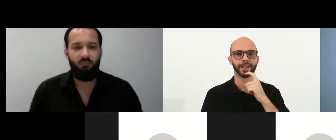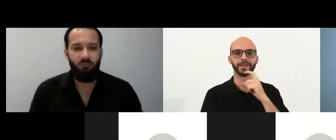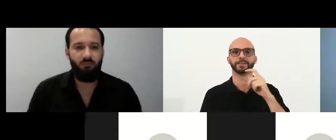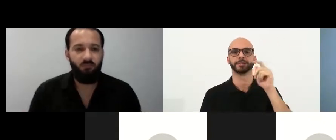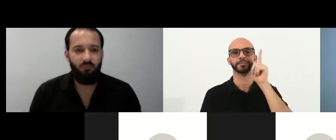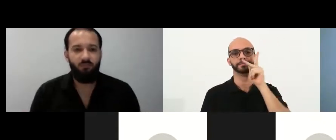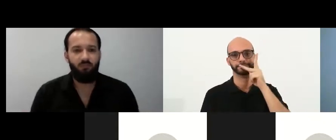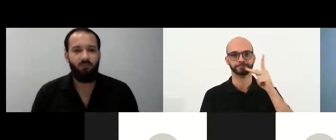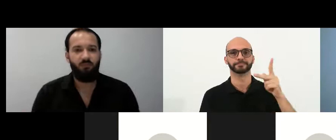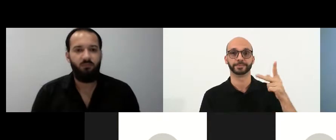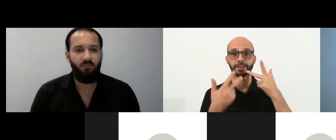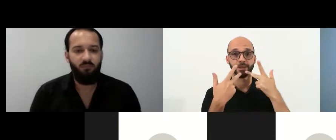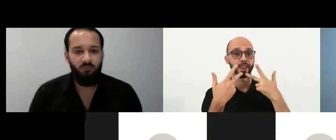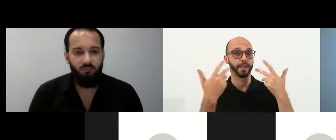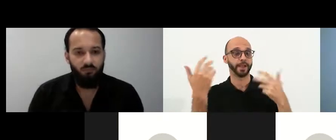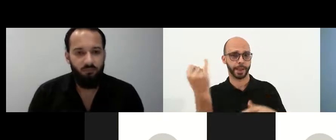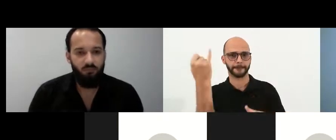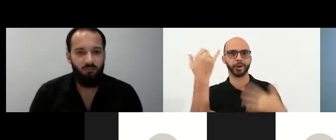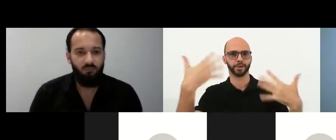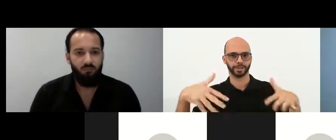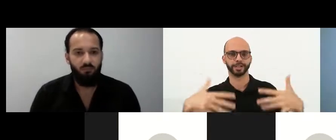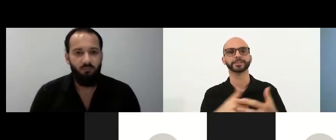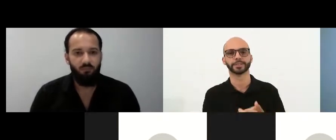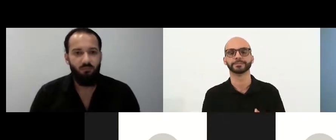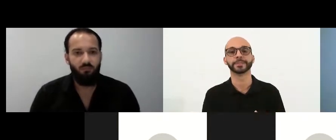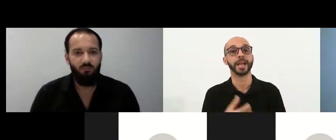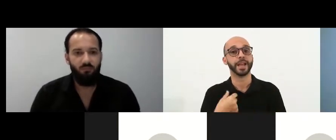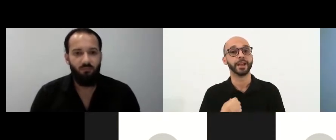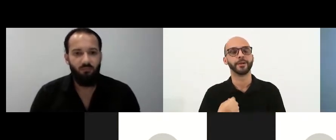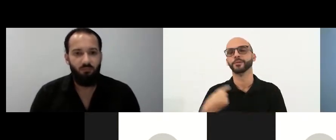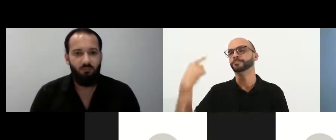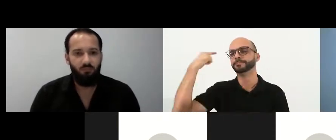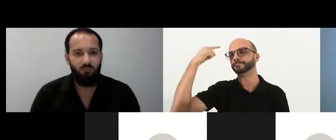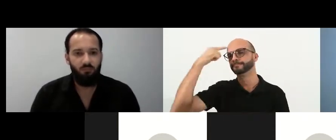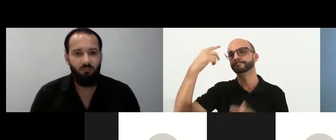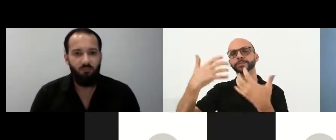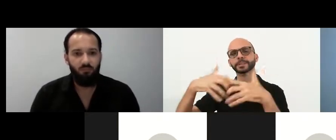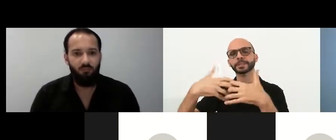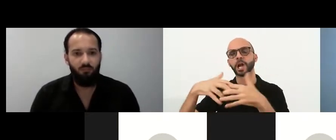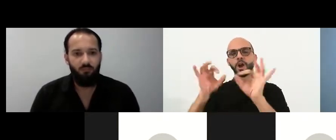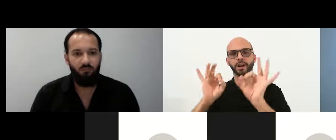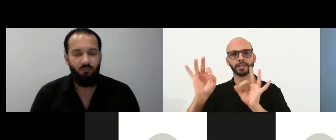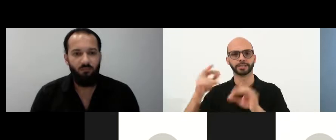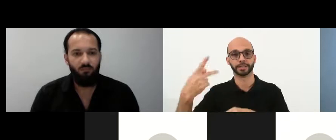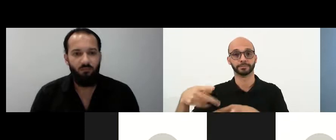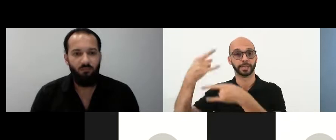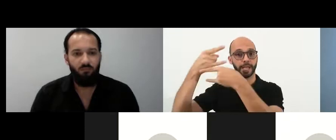Obrigada, professores, ao Rodrigo, à Grace, por ter explicado sobre essa importância. Eu